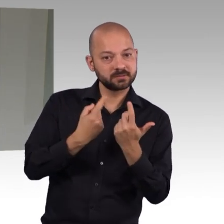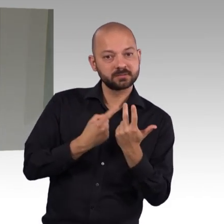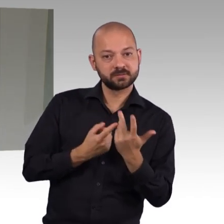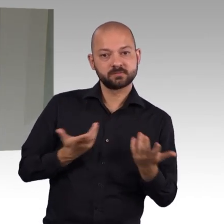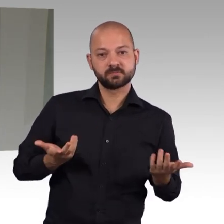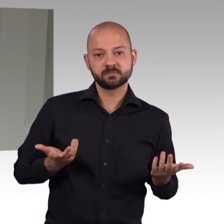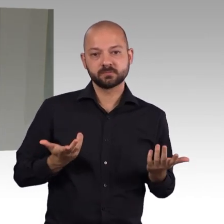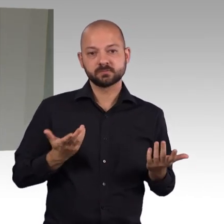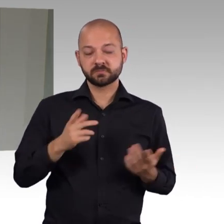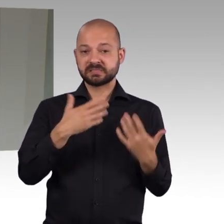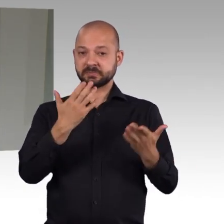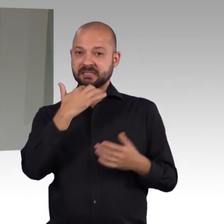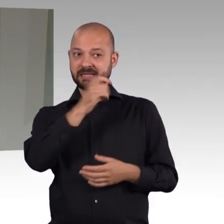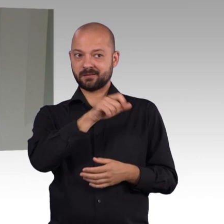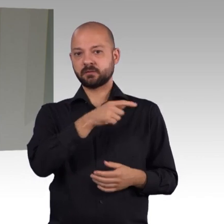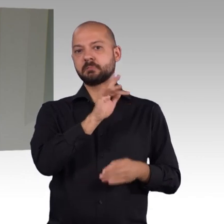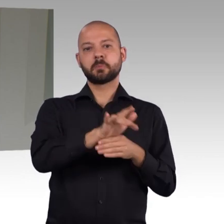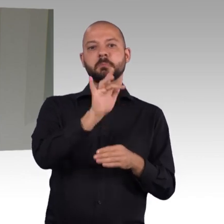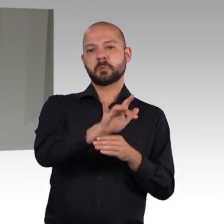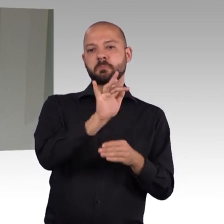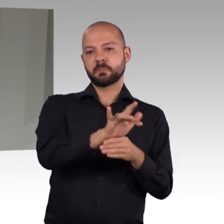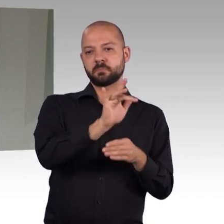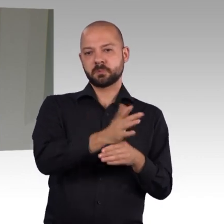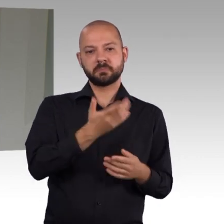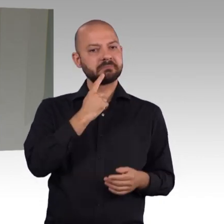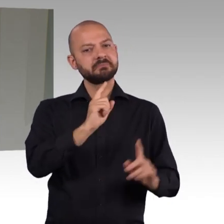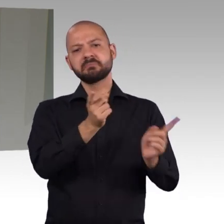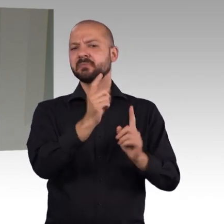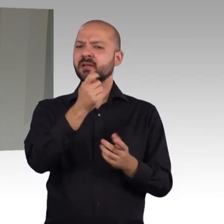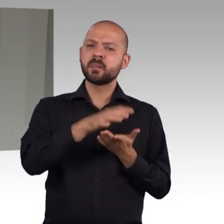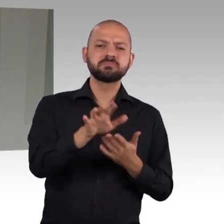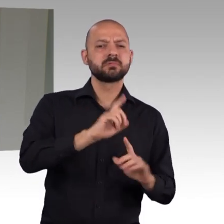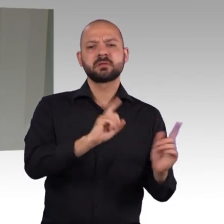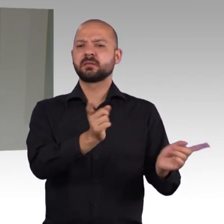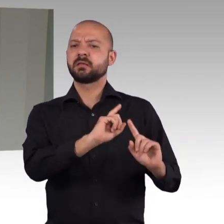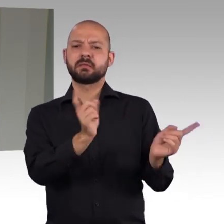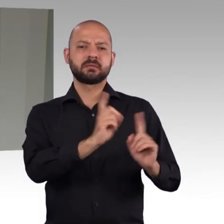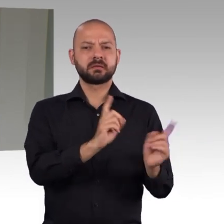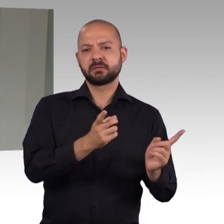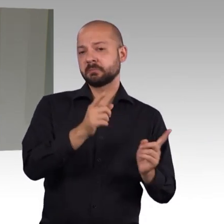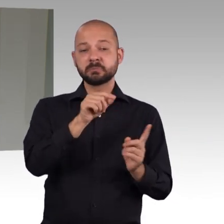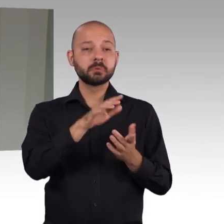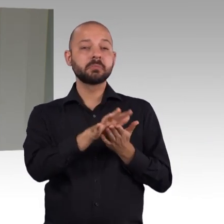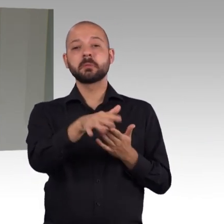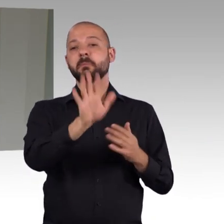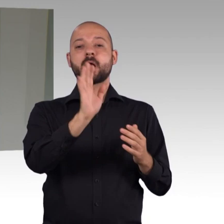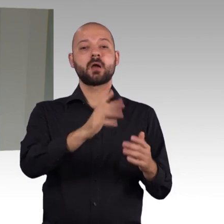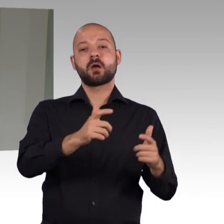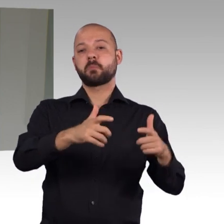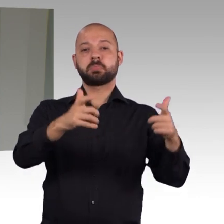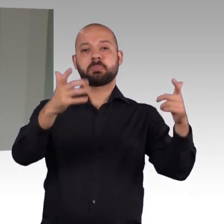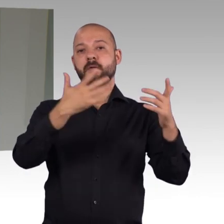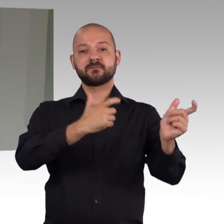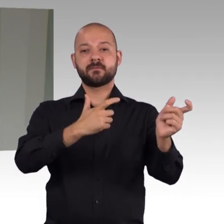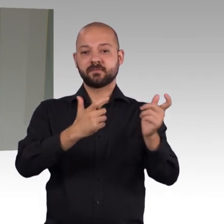Und meine Damen und Herren, das gehört auch zur Seriosität mit dazu, wenn man sich hinstellt und sagt, die Bundeswehr ist genügend